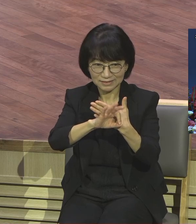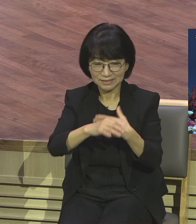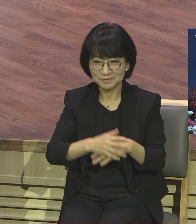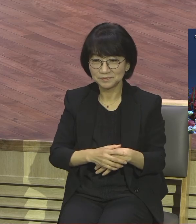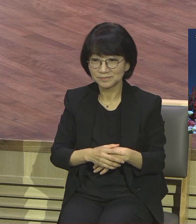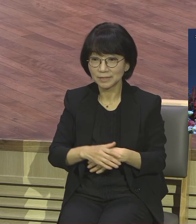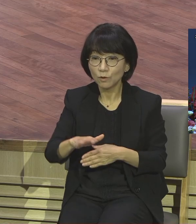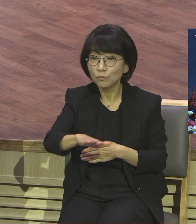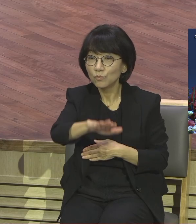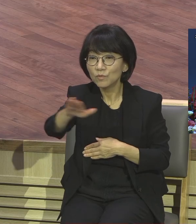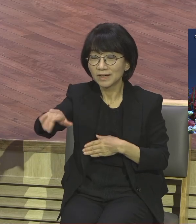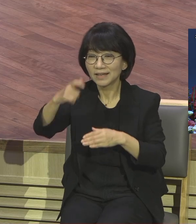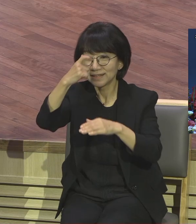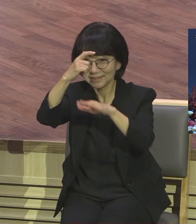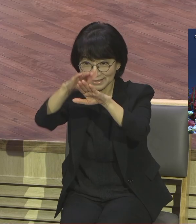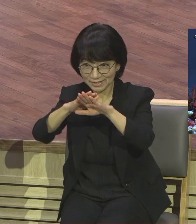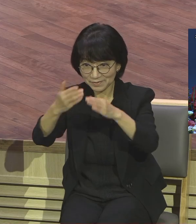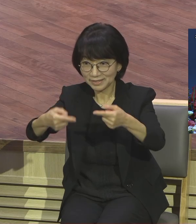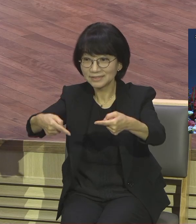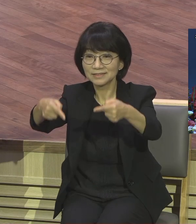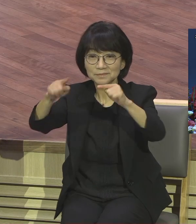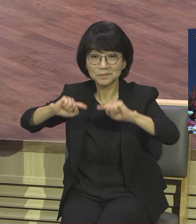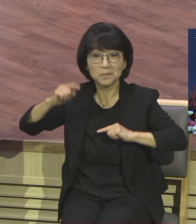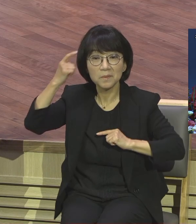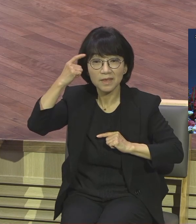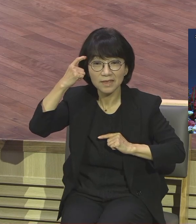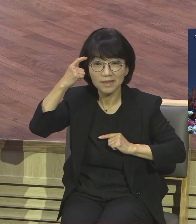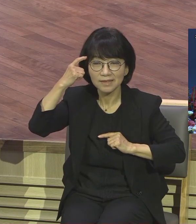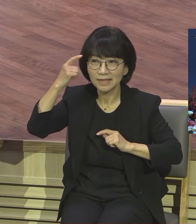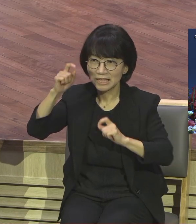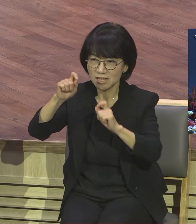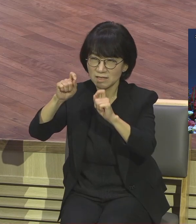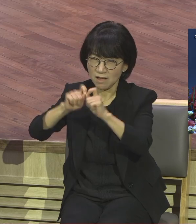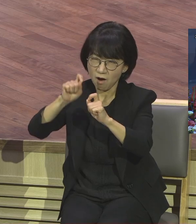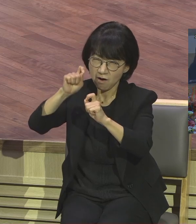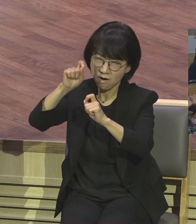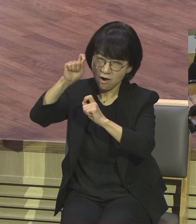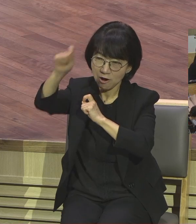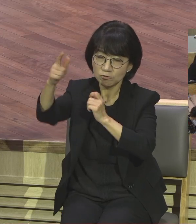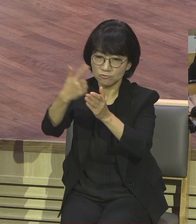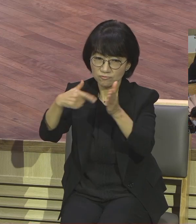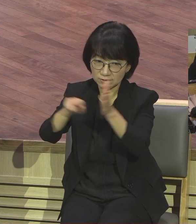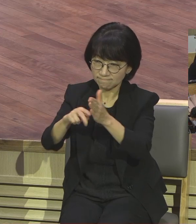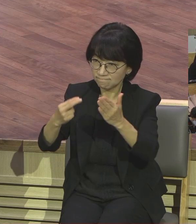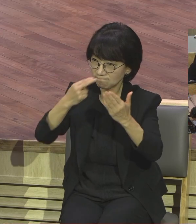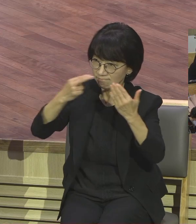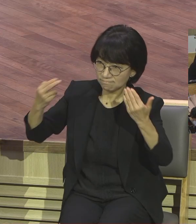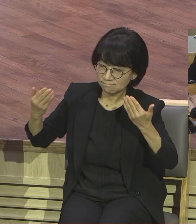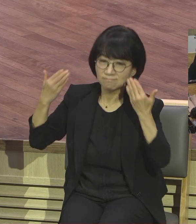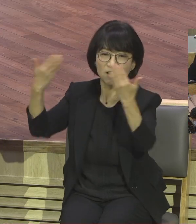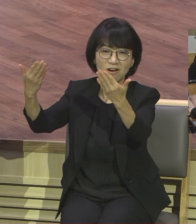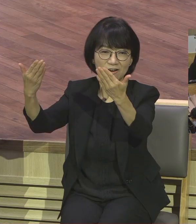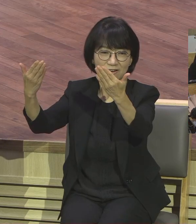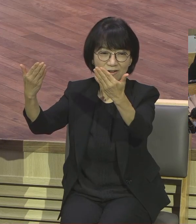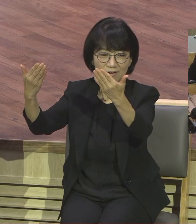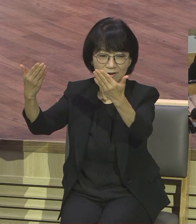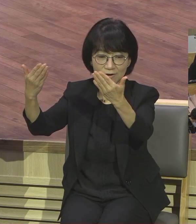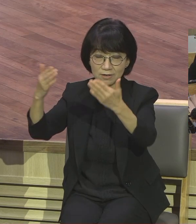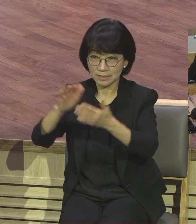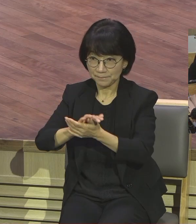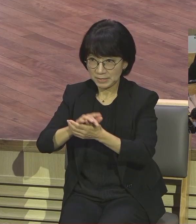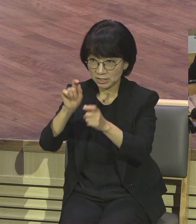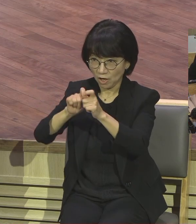이유, 예배드리는 이유, 구원받은 이유가 뭐냐? 영원을 위해 생을 거라는 것입니다. 영원을 위해서